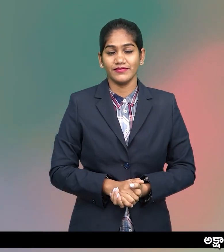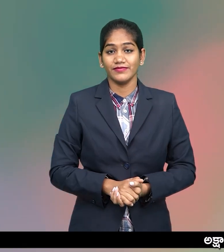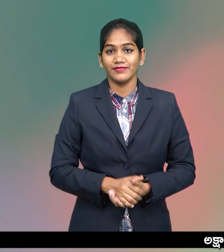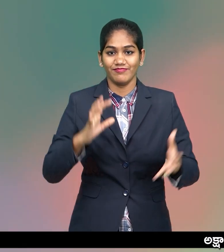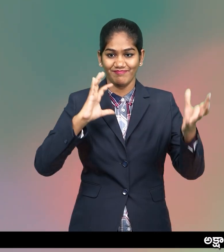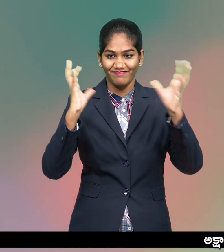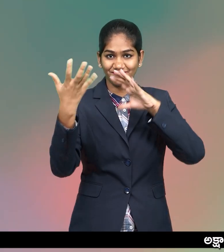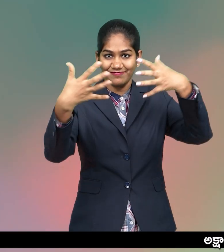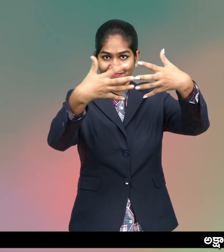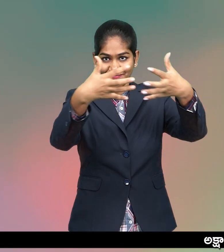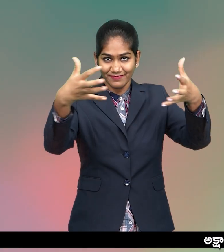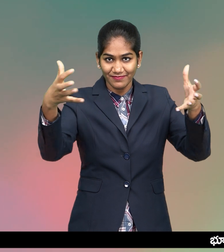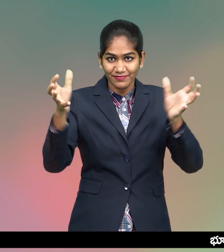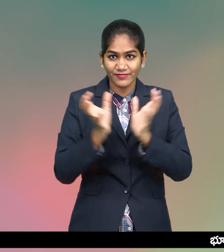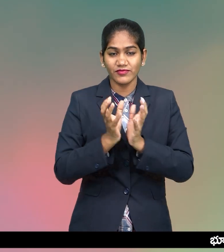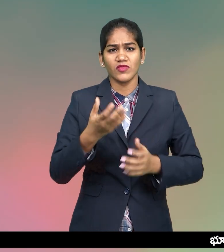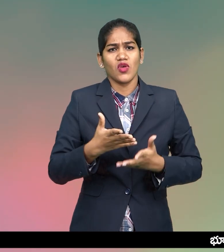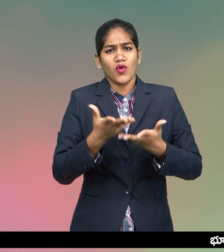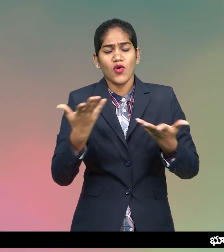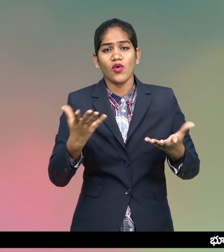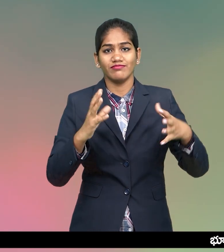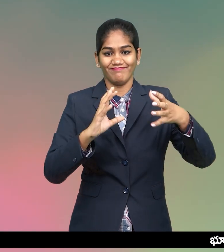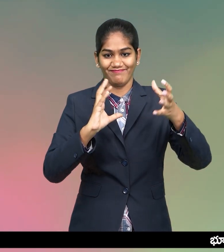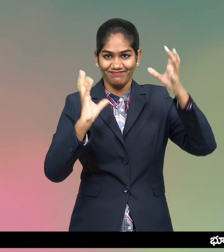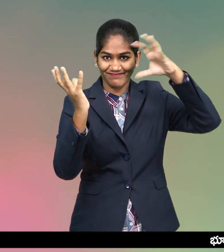అక్షాంశం లేదా దూరం భూమధ్య రేఖ నుండి